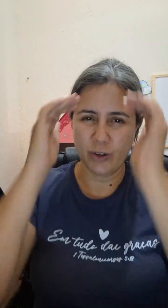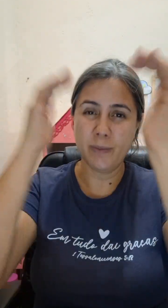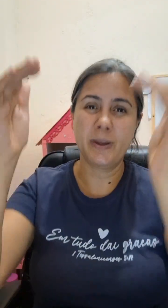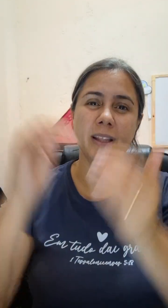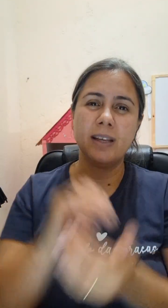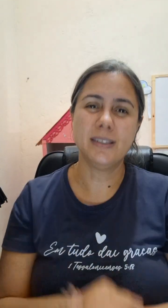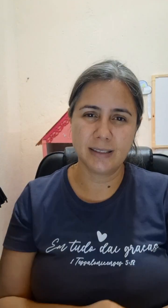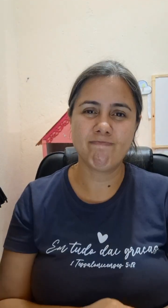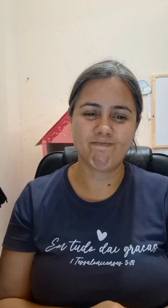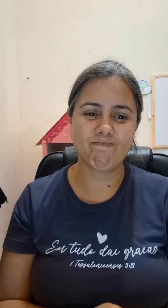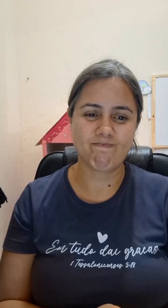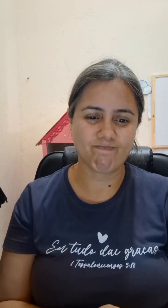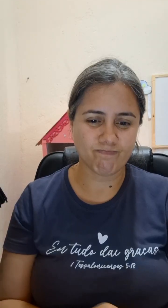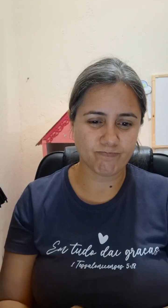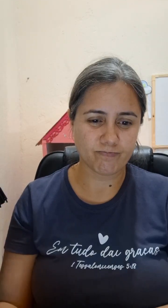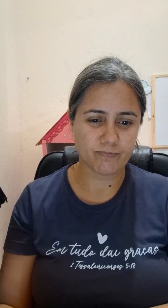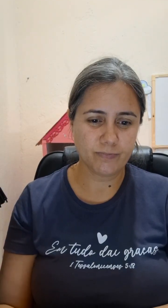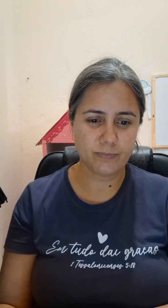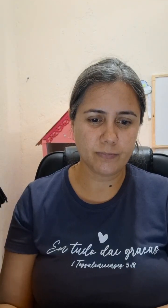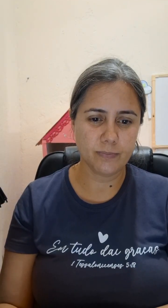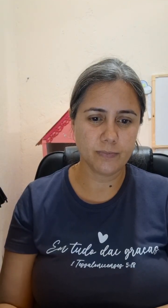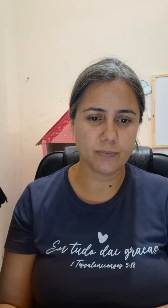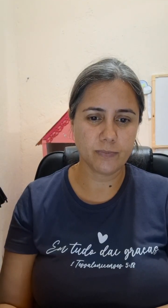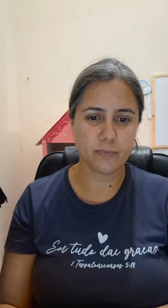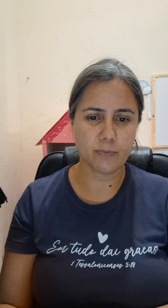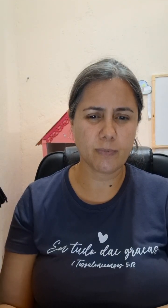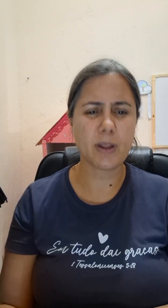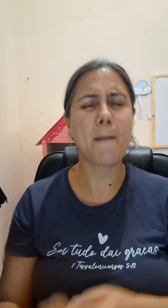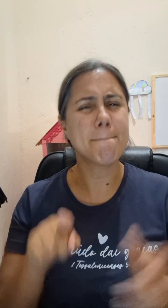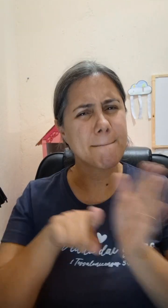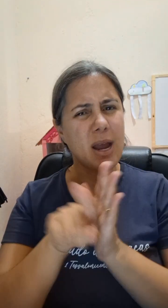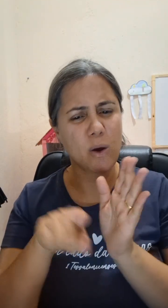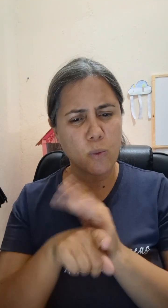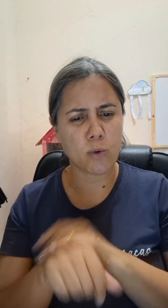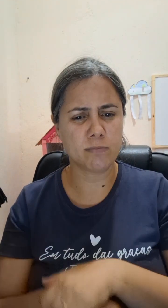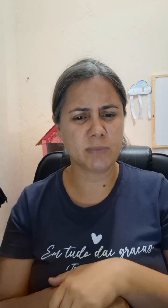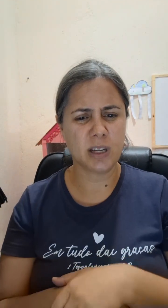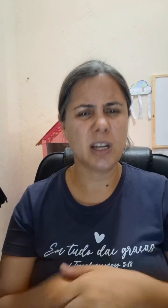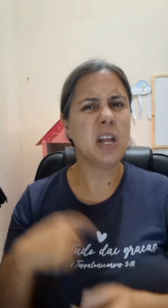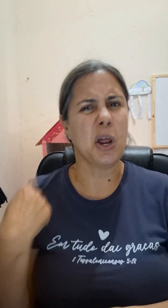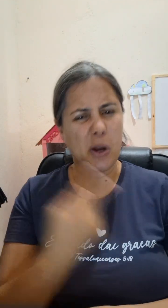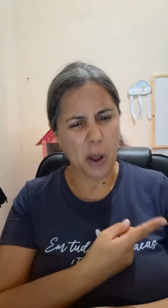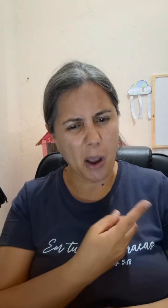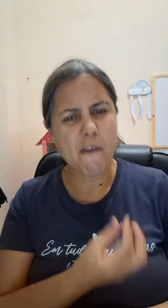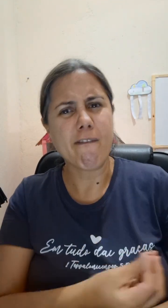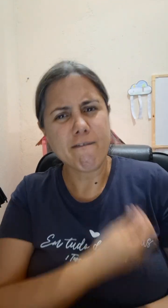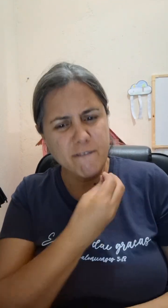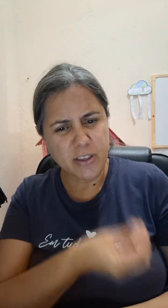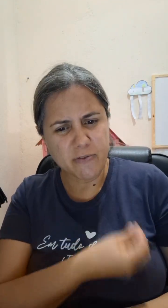ela torna possível, nós somos capazes de obedecer com a graça.